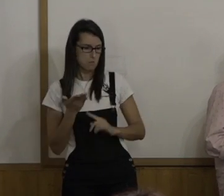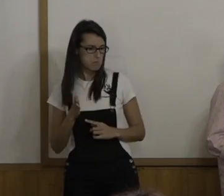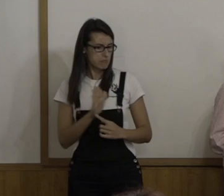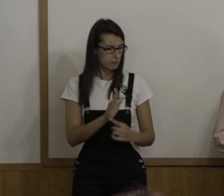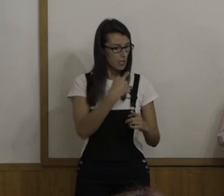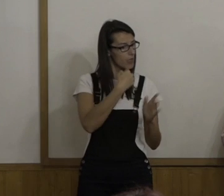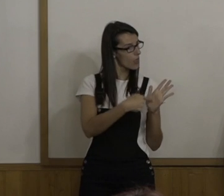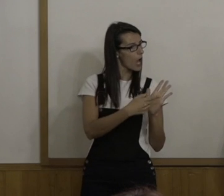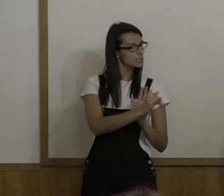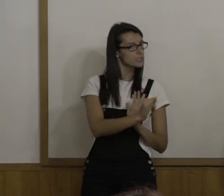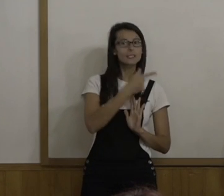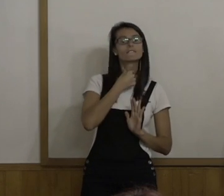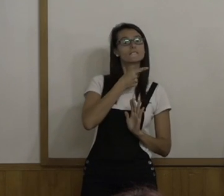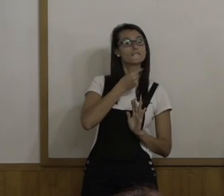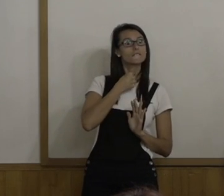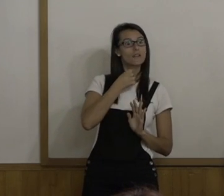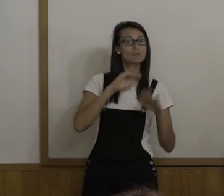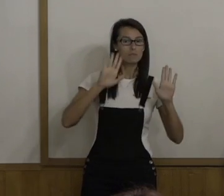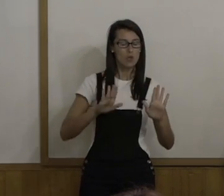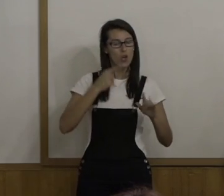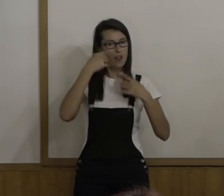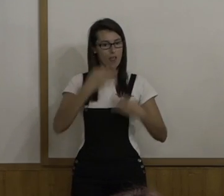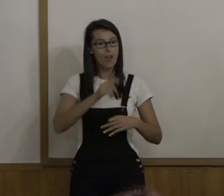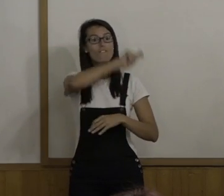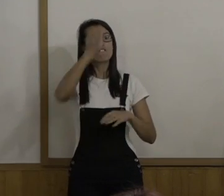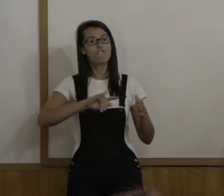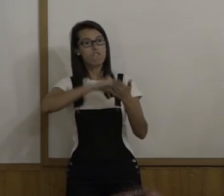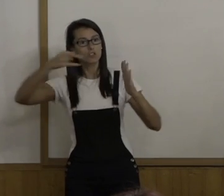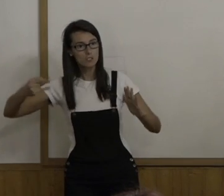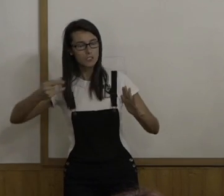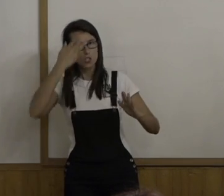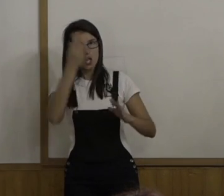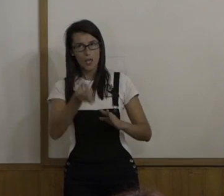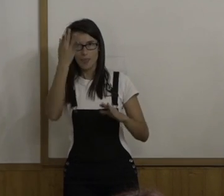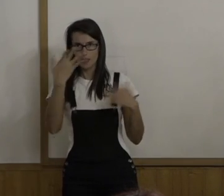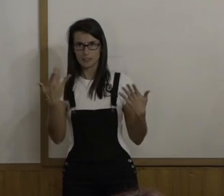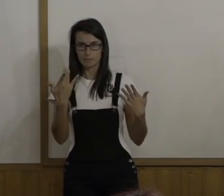le gustó. Pero la idea de Funteso con... Ella representa una...